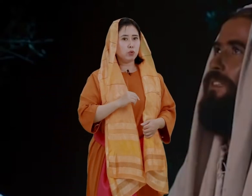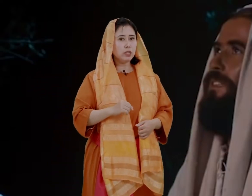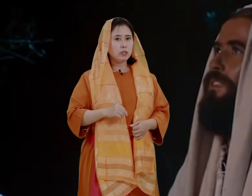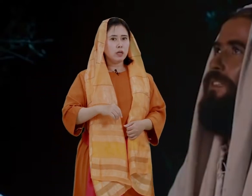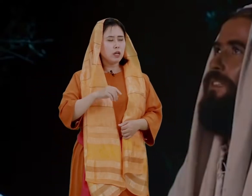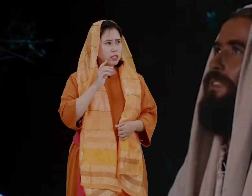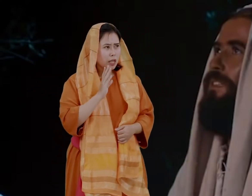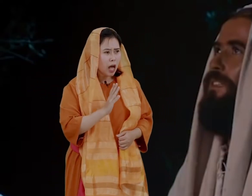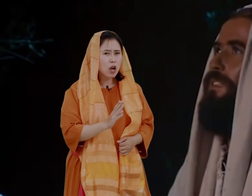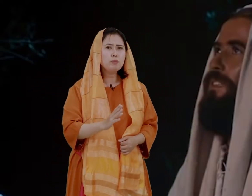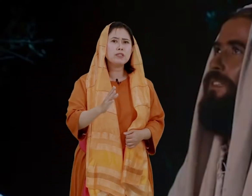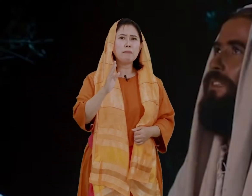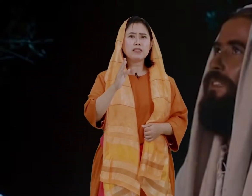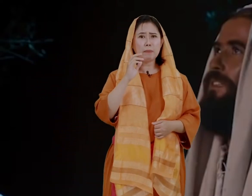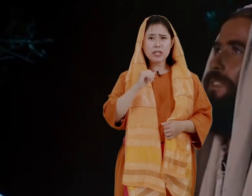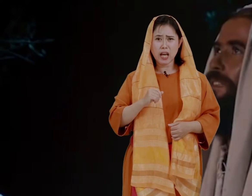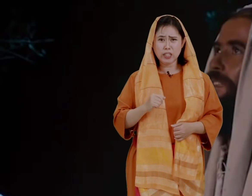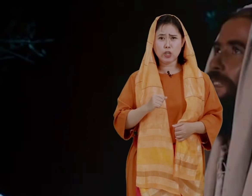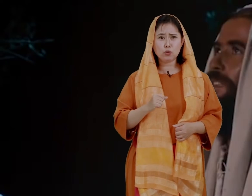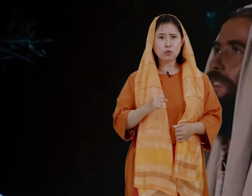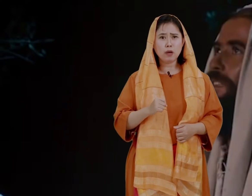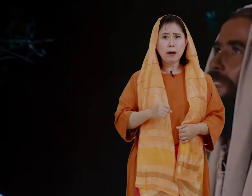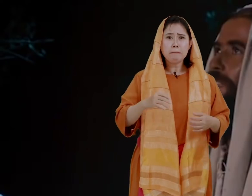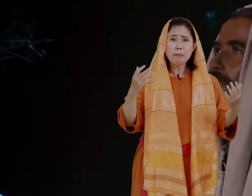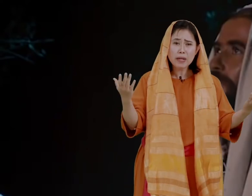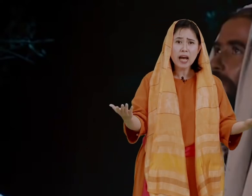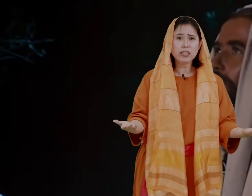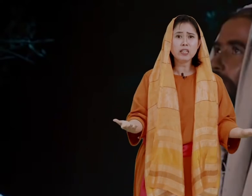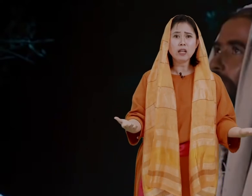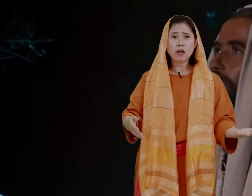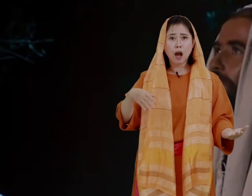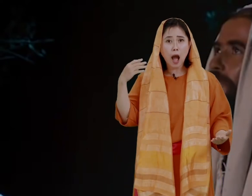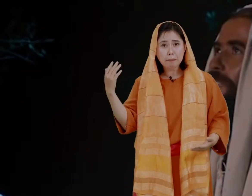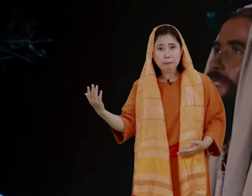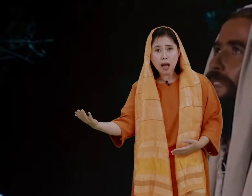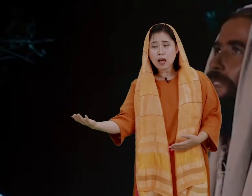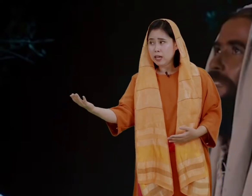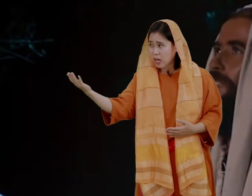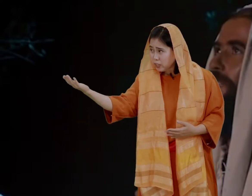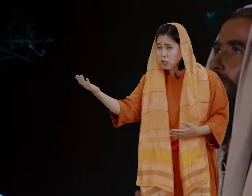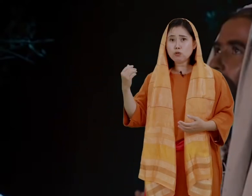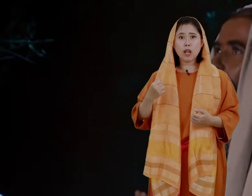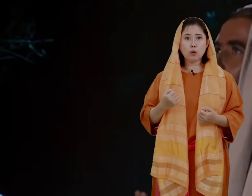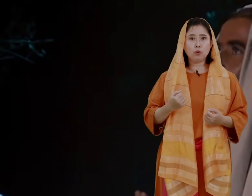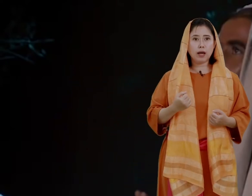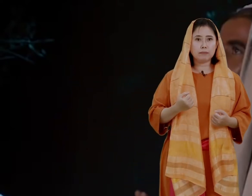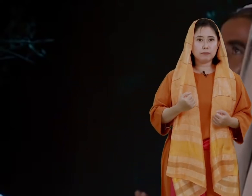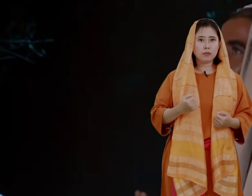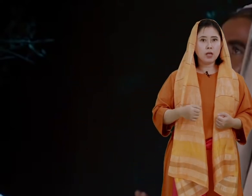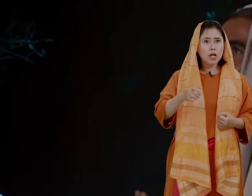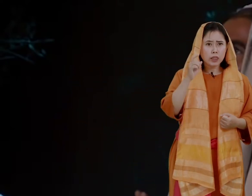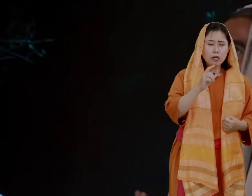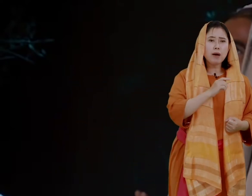Para murid yang selalu bersama-sama dengan Yesus memperhatikan apa yang Yesus